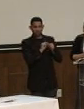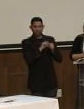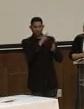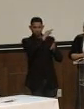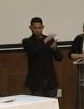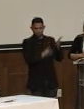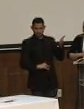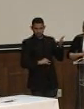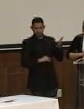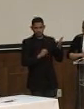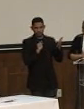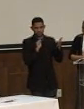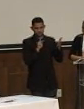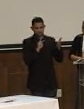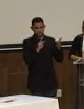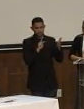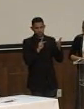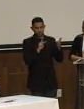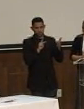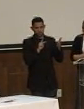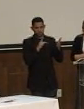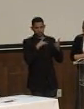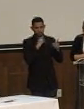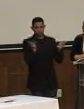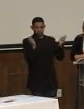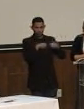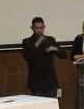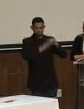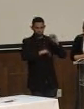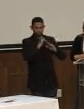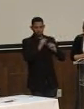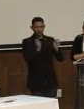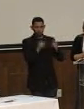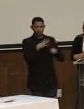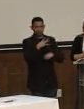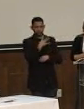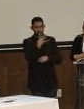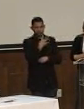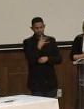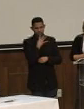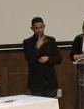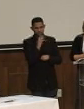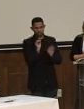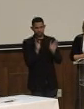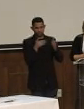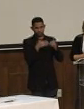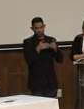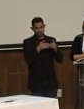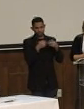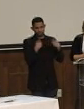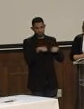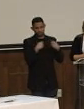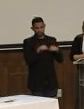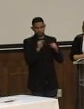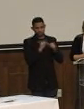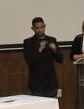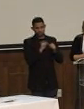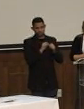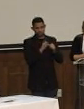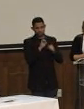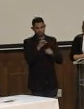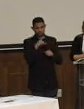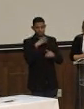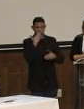Lei 812. Né? Toda autoridade competente, ao tomar conhecimento de um fato, deve tomar as